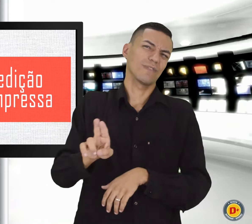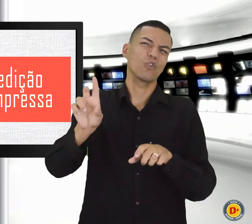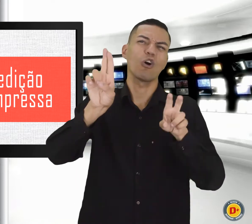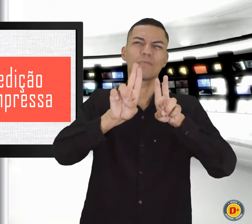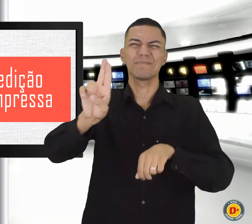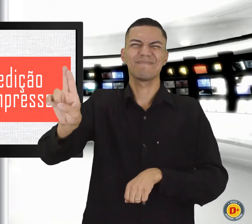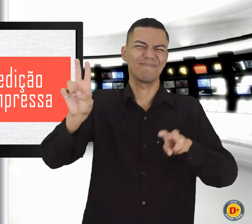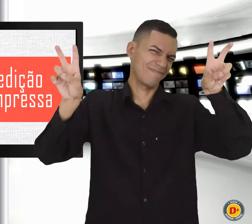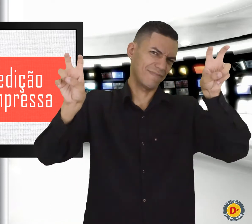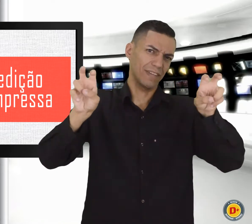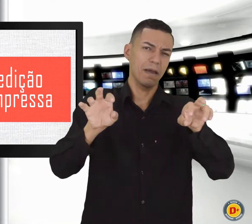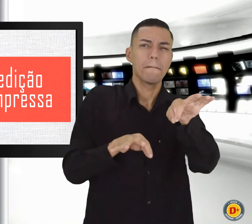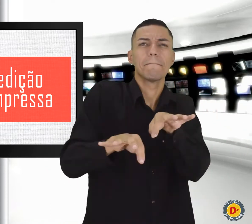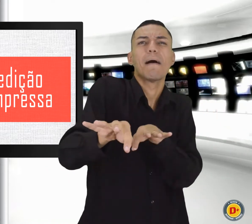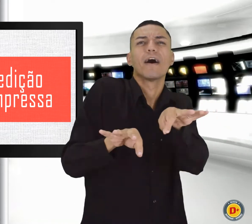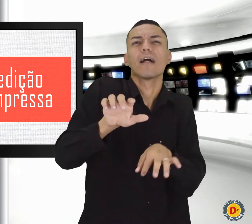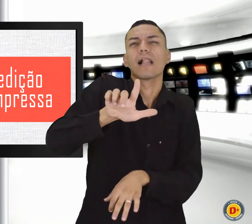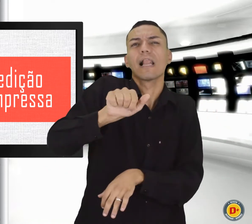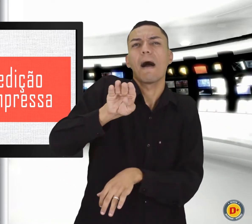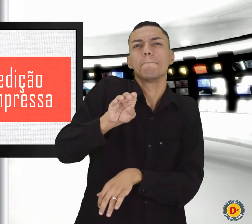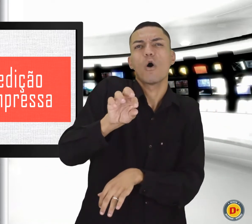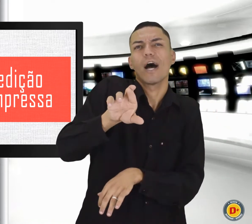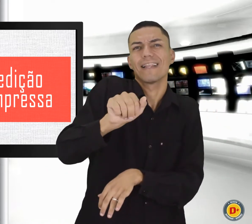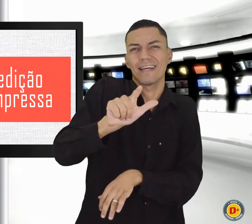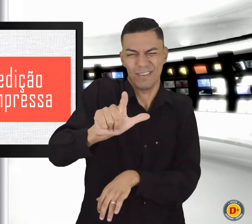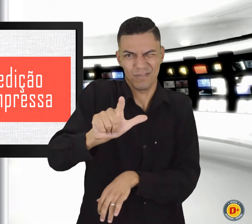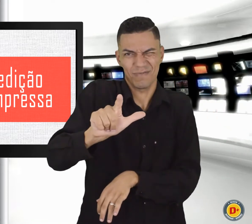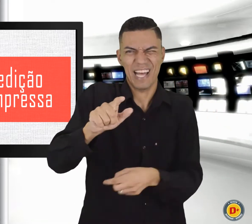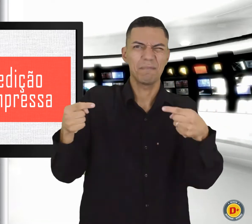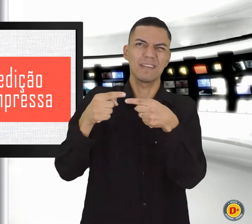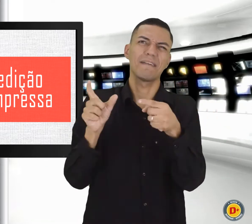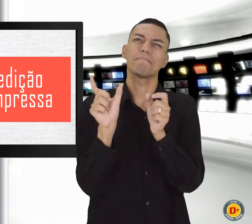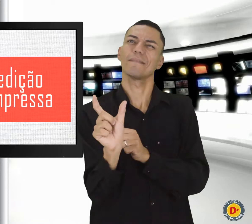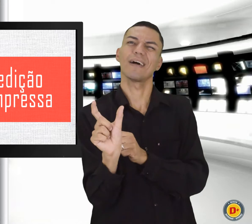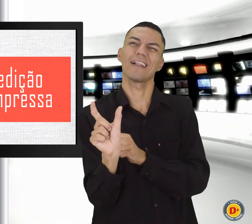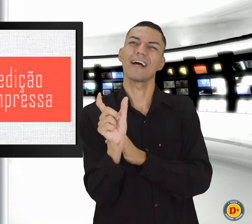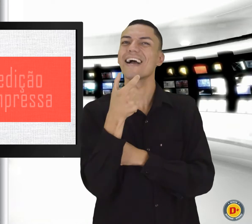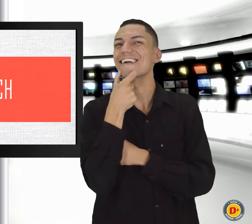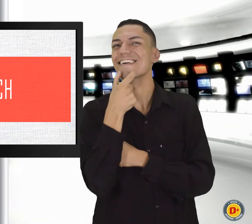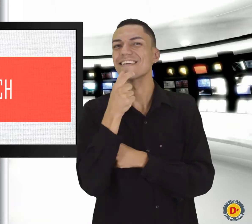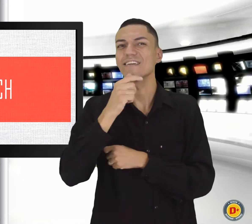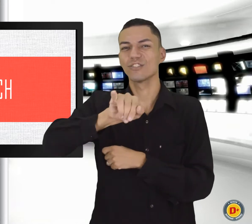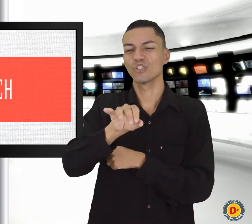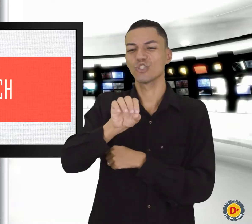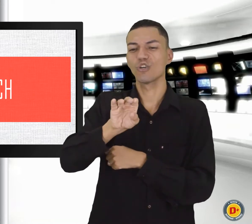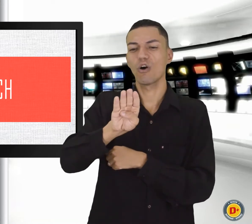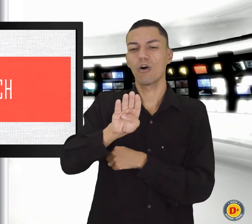Uma tradução livre do termo job coach, ainda utilizado em países de